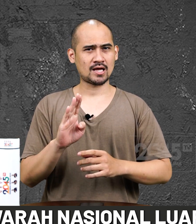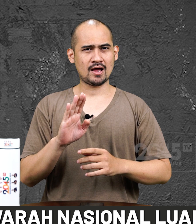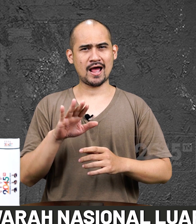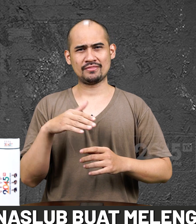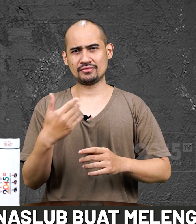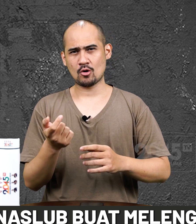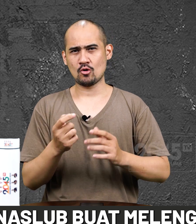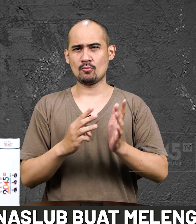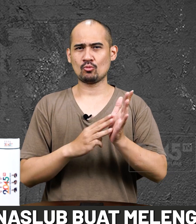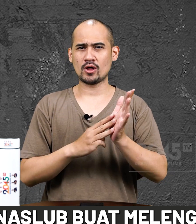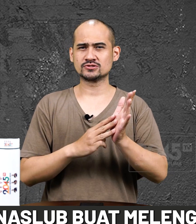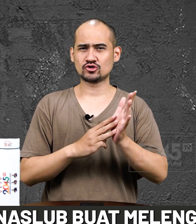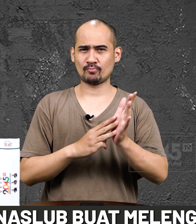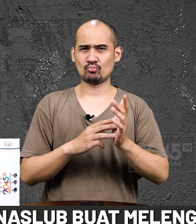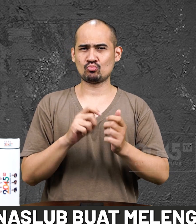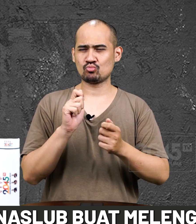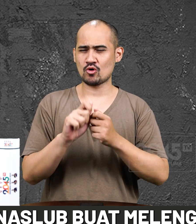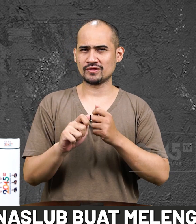Airlangga Hartarto.